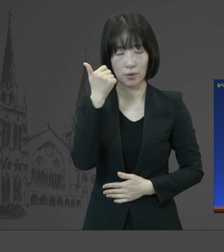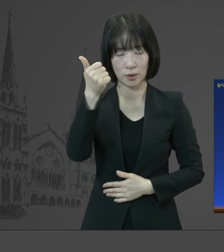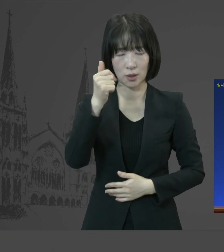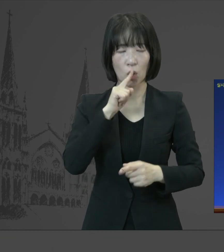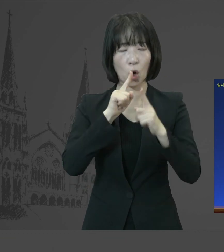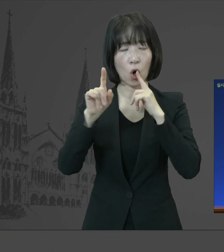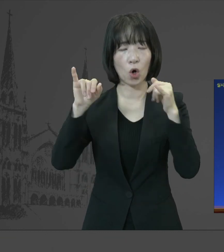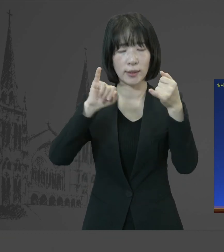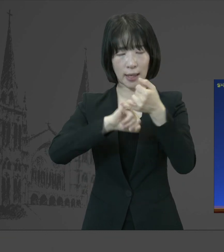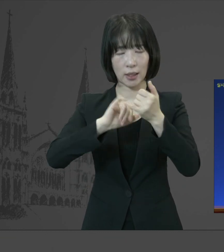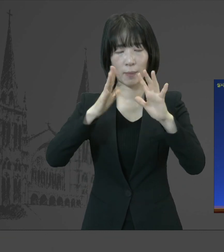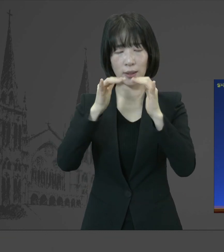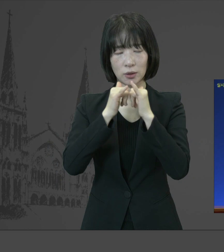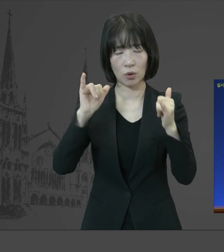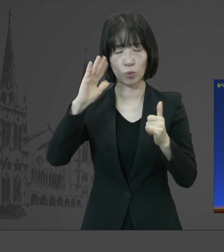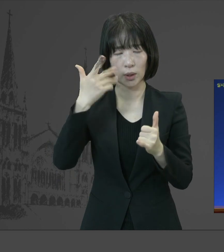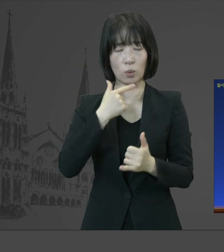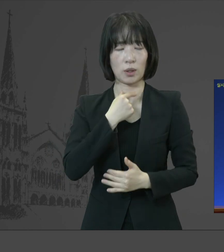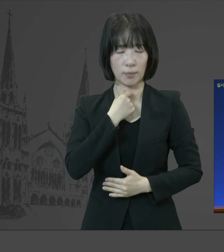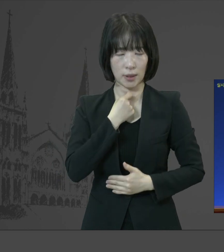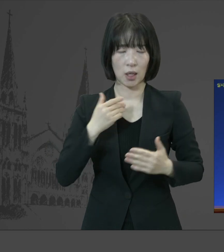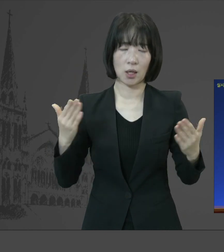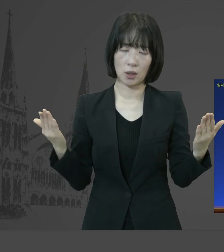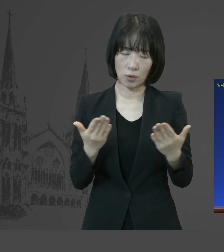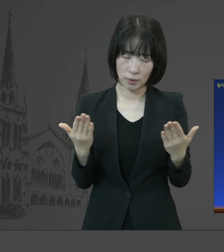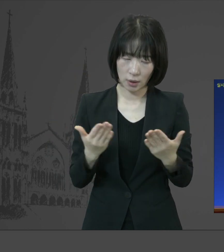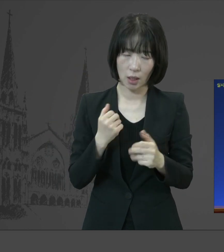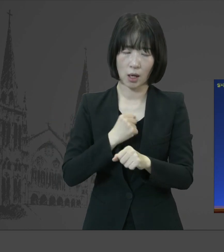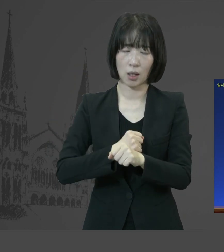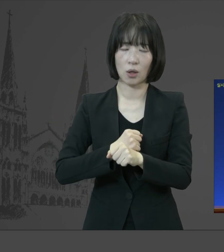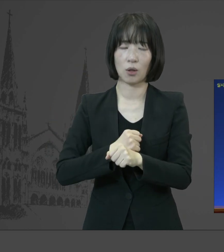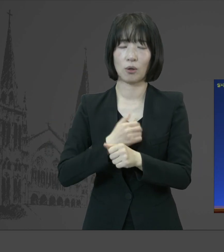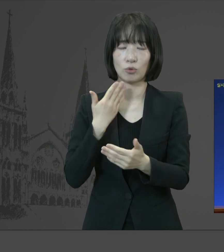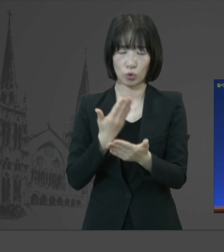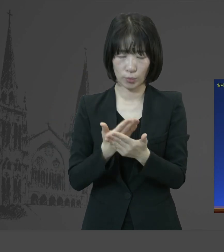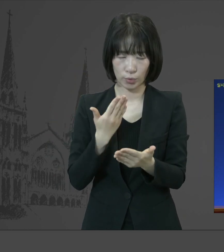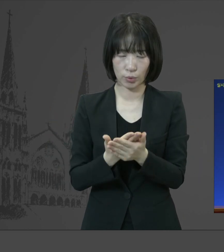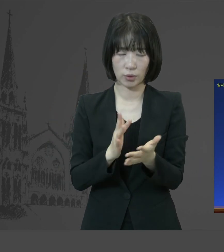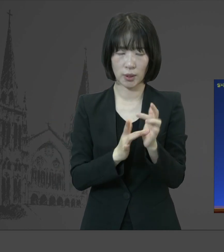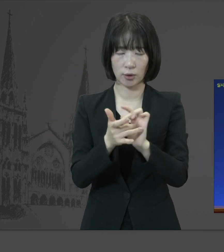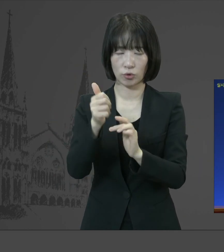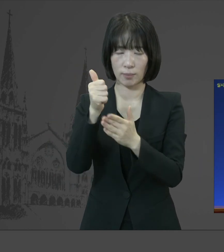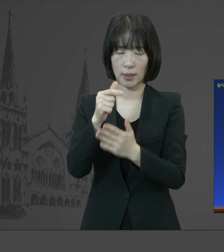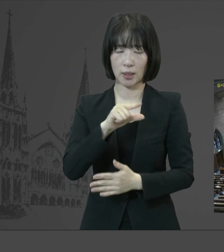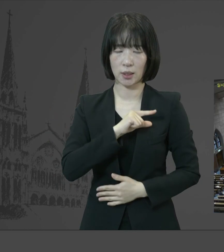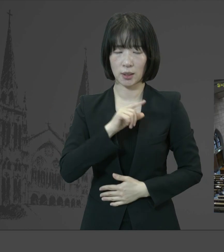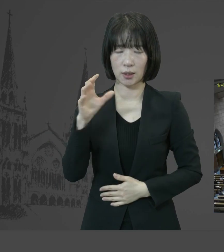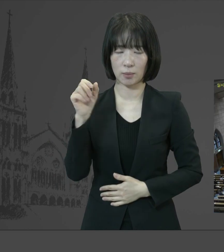소망합니다. 역사하여 주시옵소서. 예수님 이름으로 기도하옵나이다. 아멘.